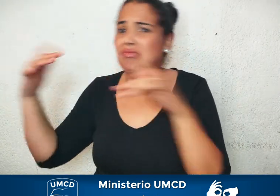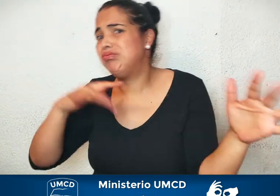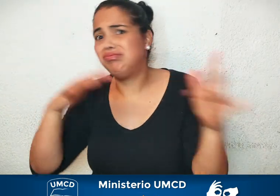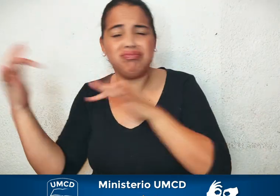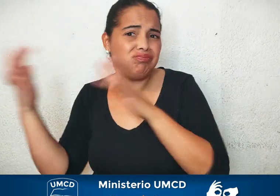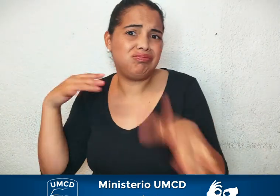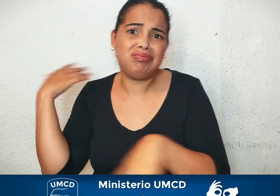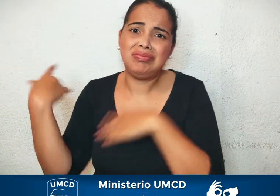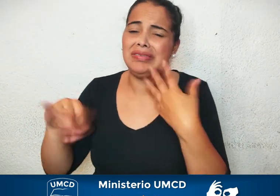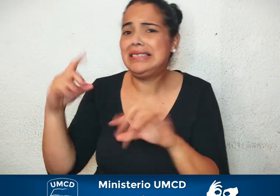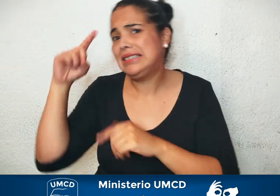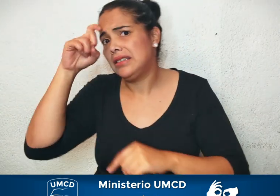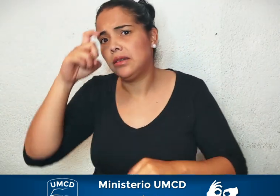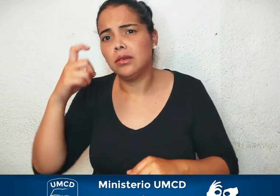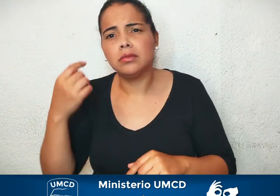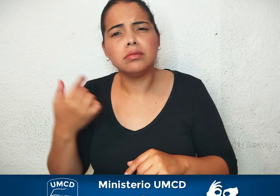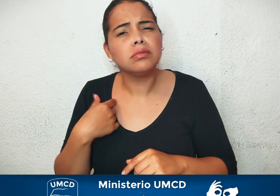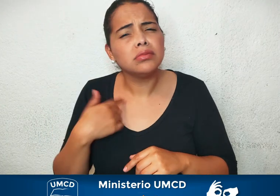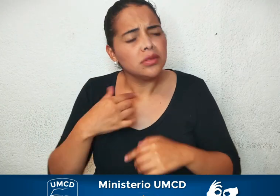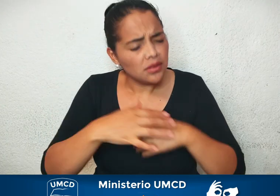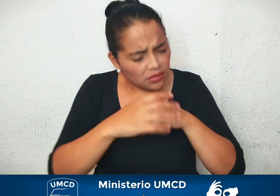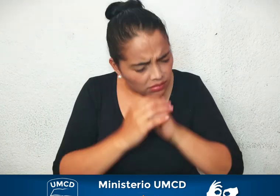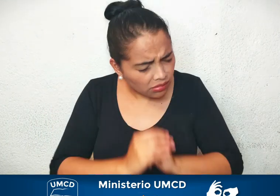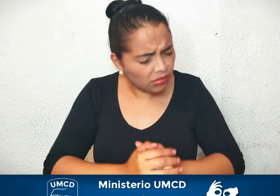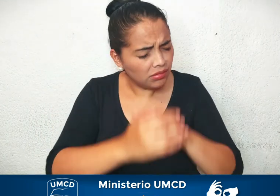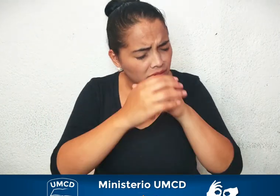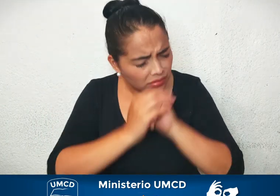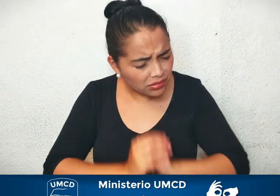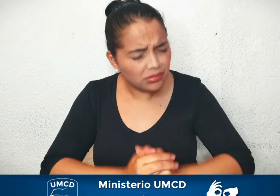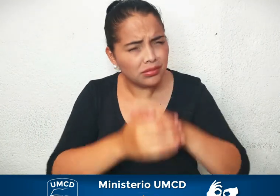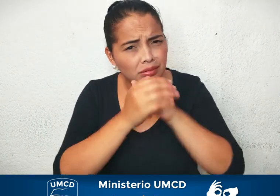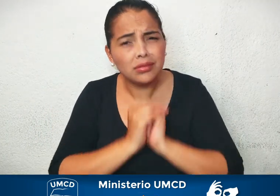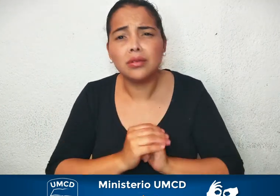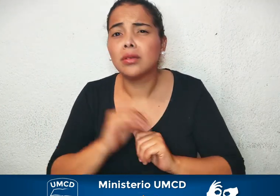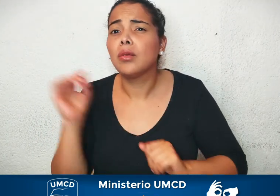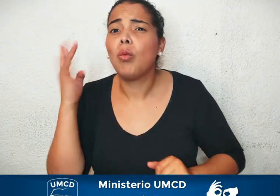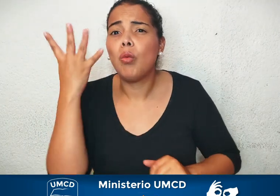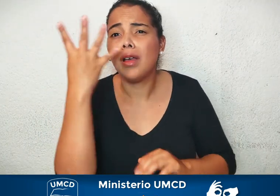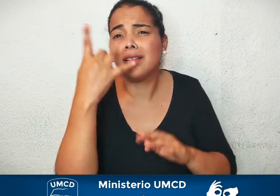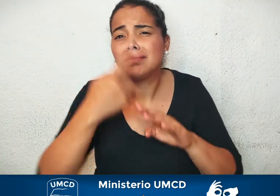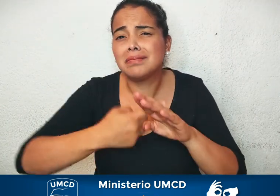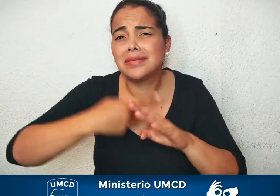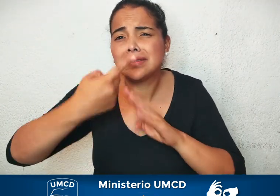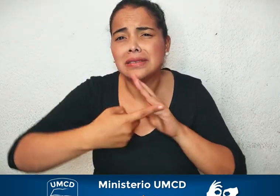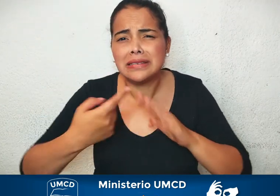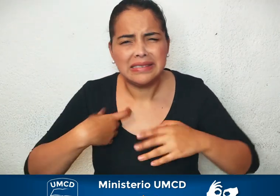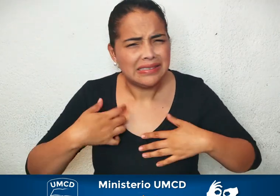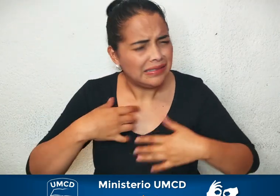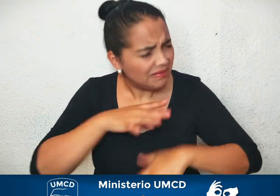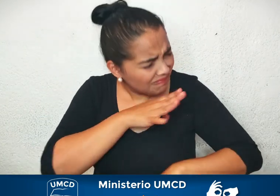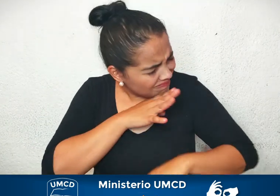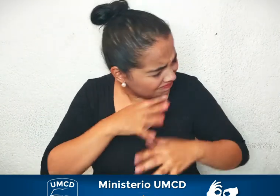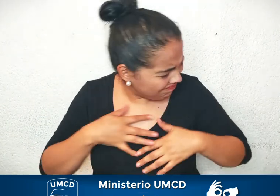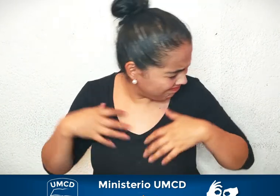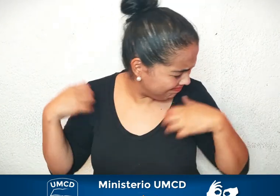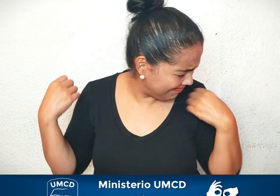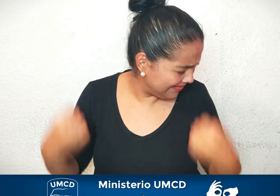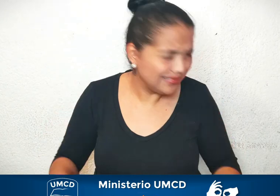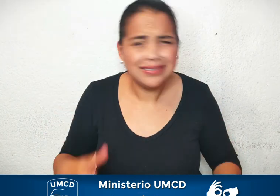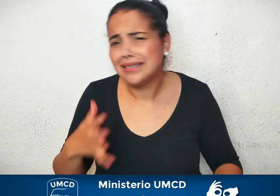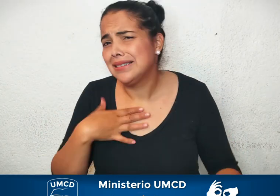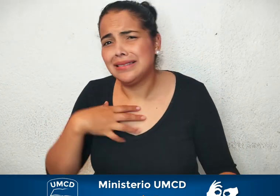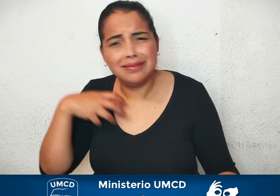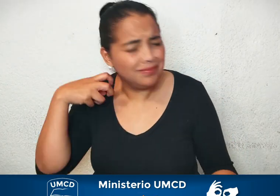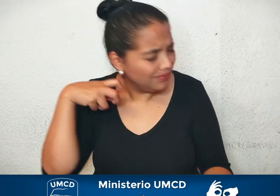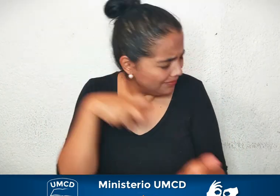se encontraba en afrenta. Él se puso a clamar desde ese día. Ese mismo día él se desgarró todo y